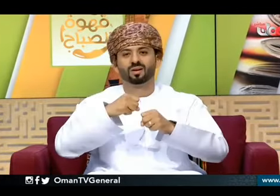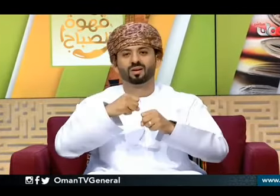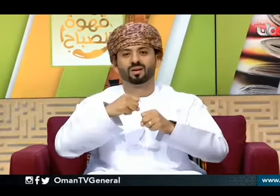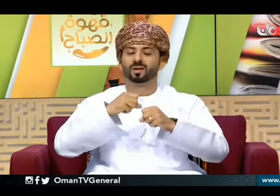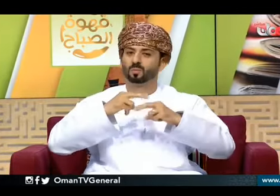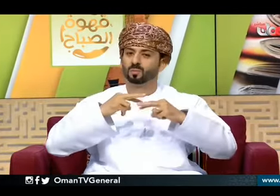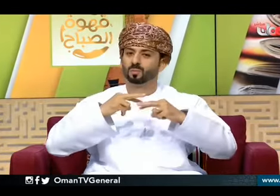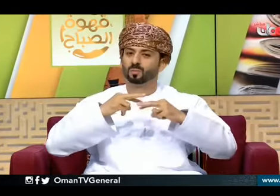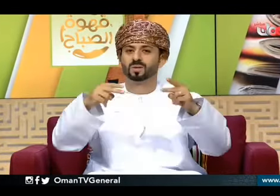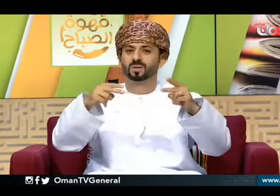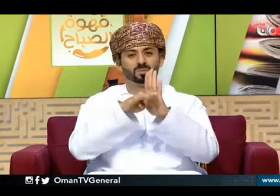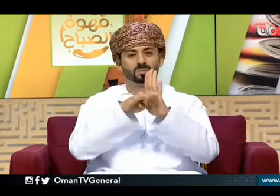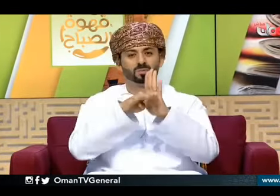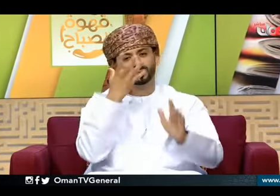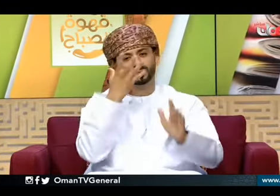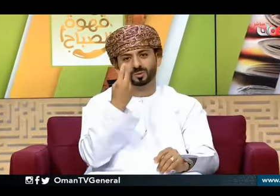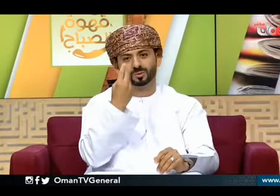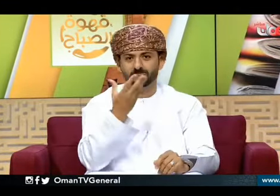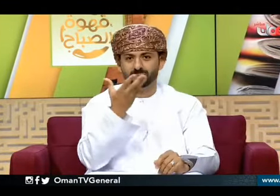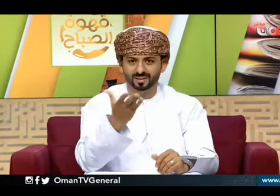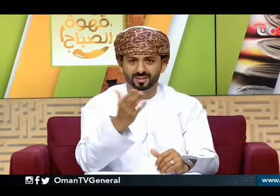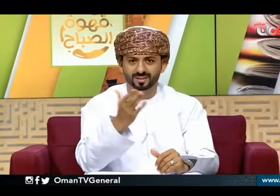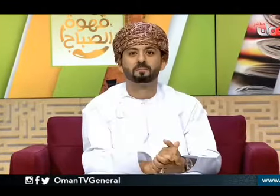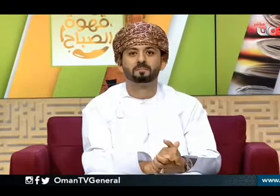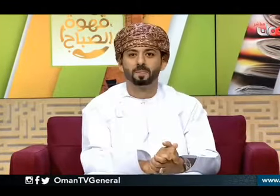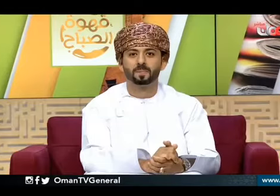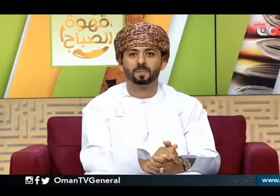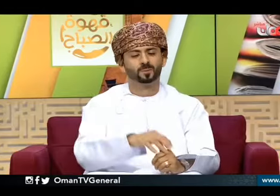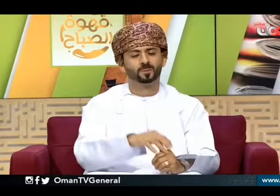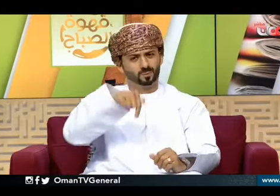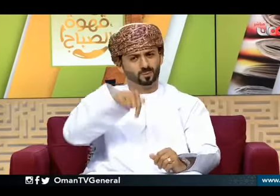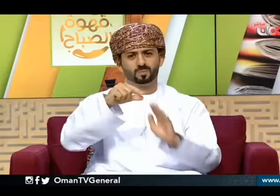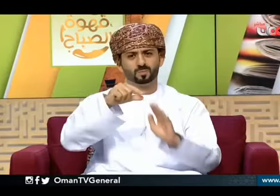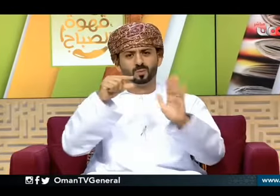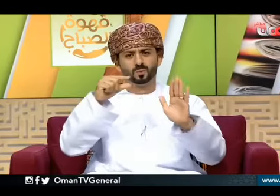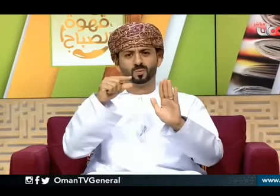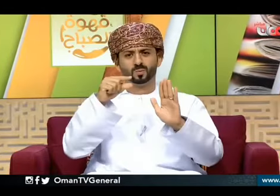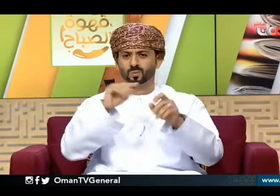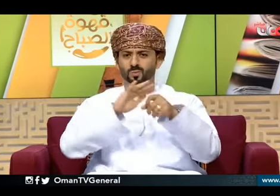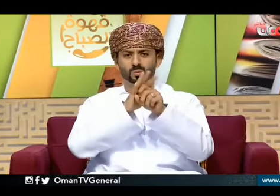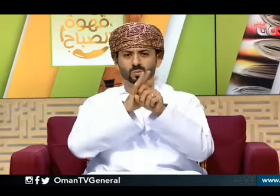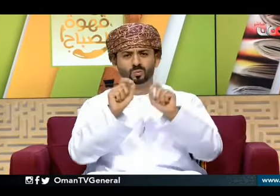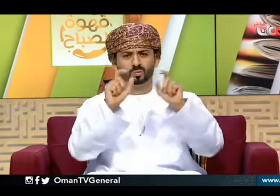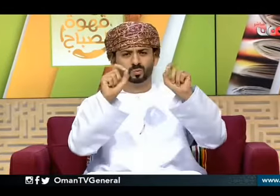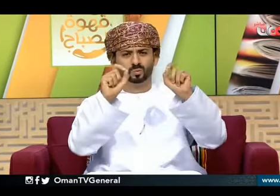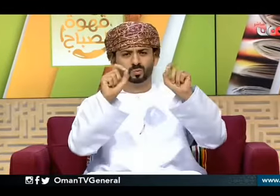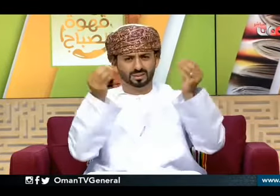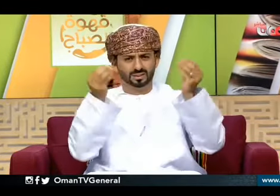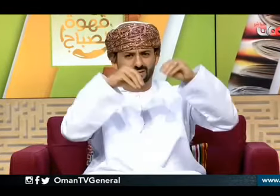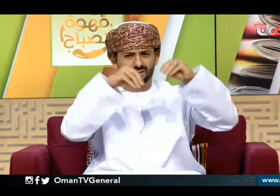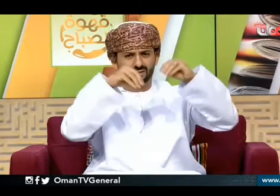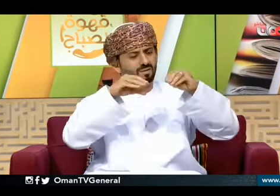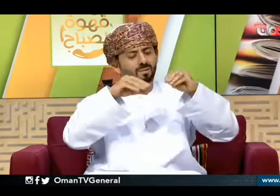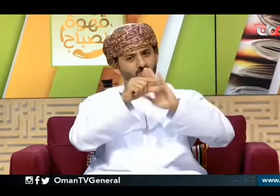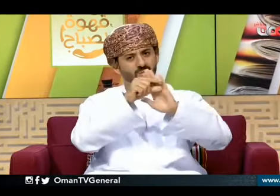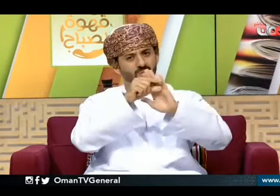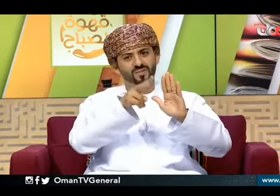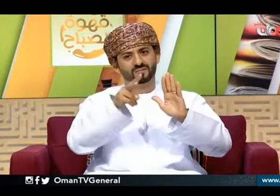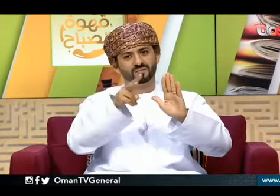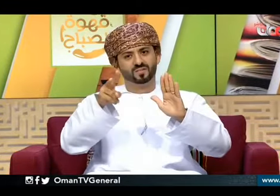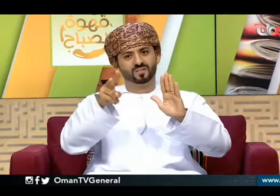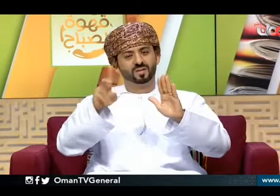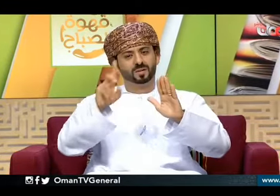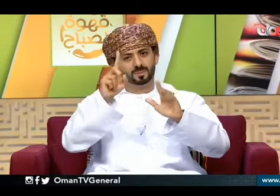البرنامج قهوة الصباح اللي فيه كثير من الأنشطة، كثير من البرامج الرائعة والجميلة. اليوم موضوعنا نتكلم شوية